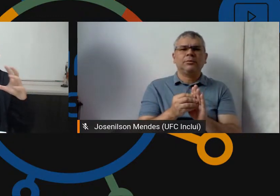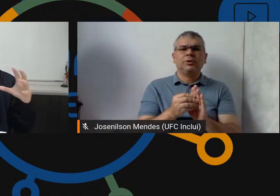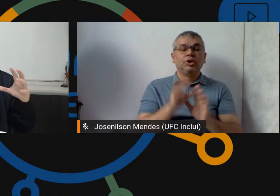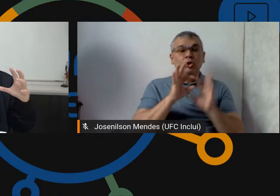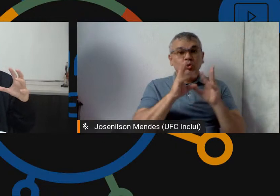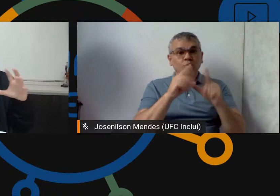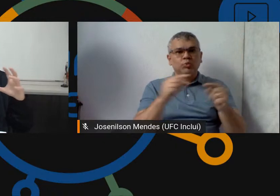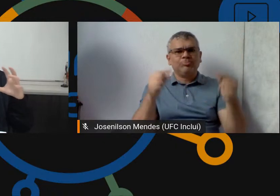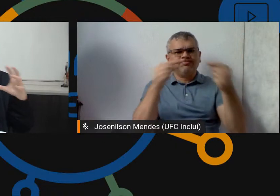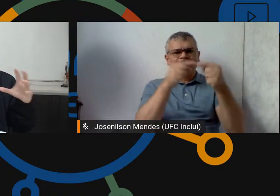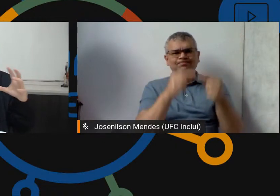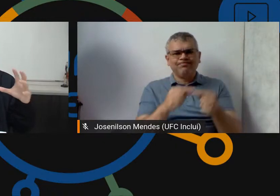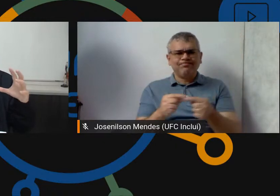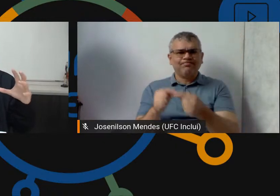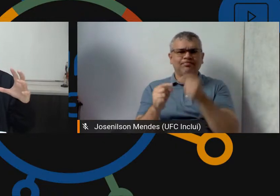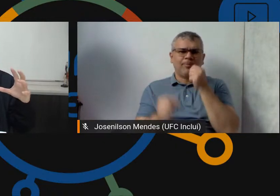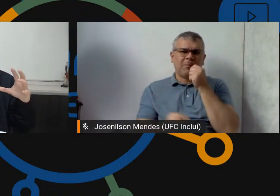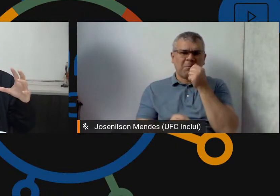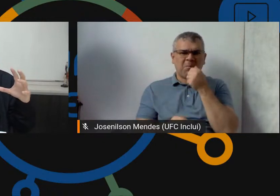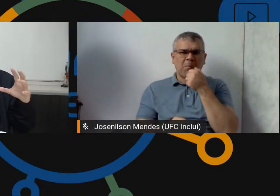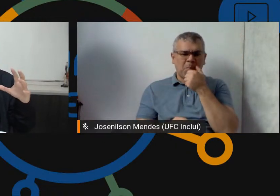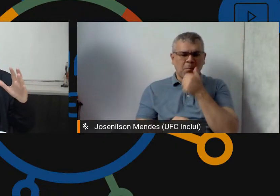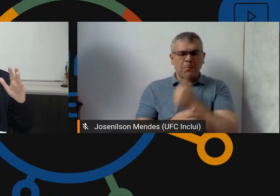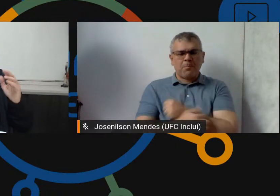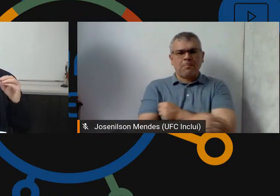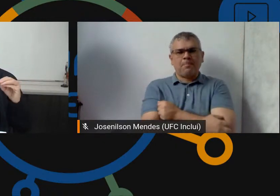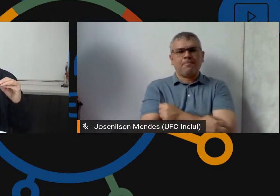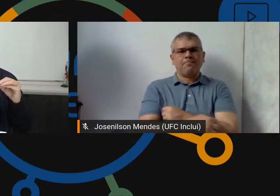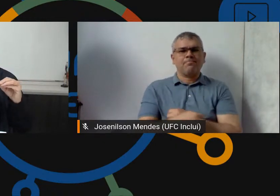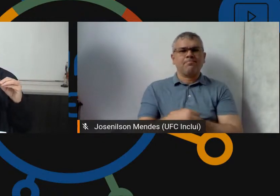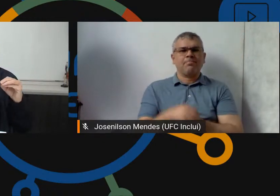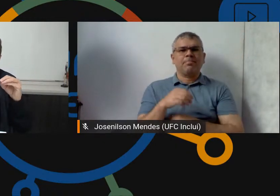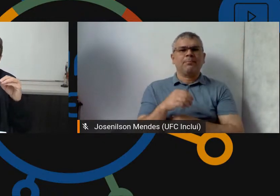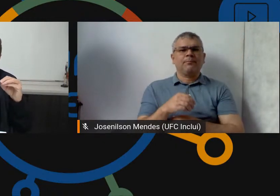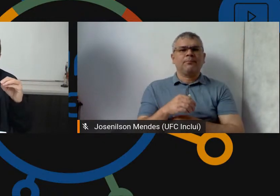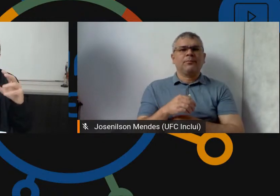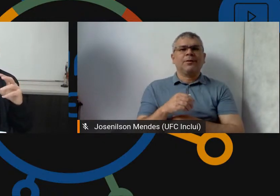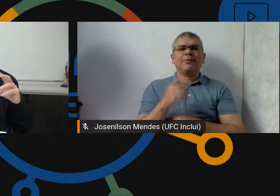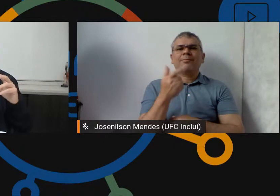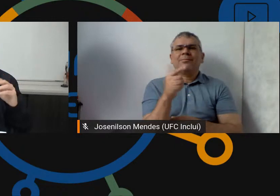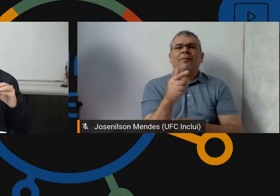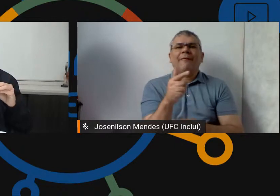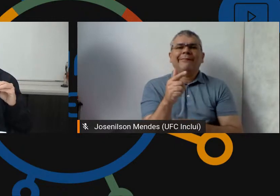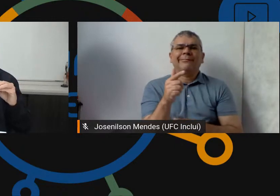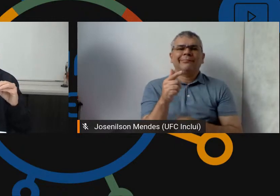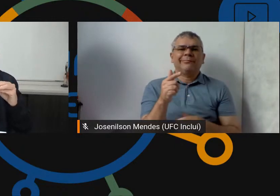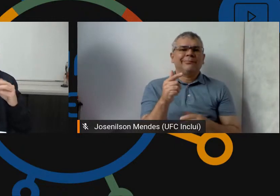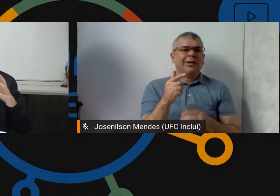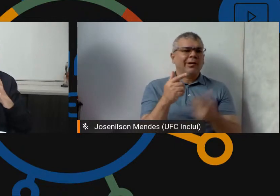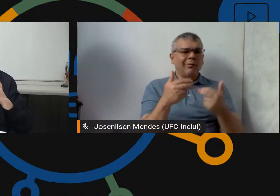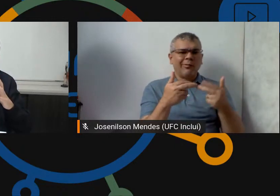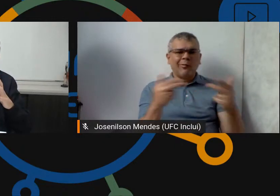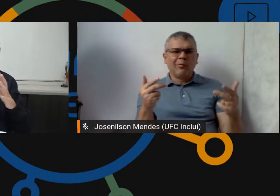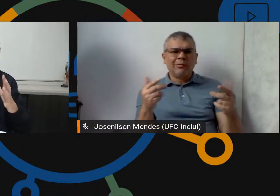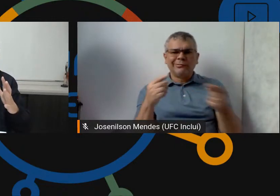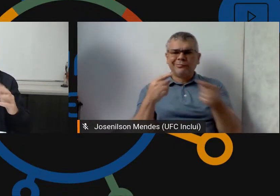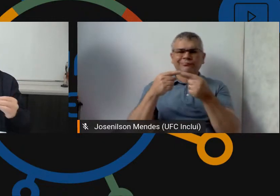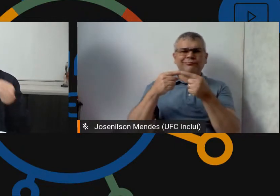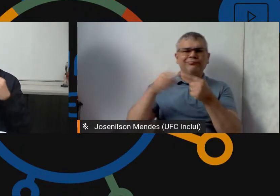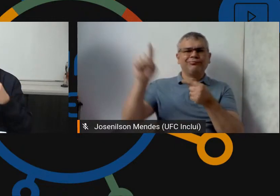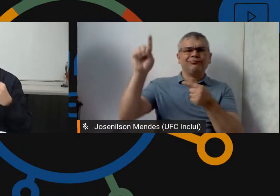Tudo compara com tudo. Tudo conversa com tudo. Não há coisas desconexas. Não fiquem colocando coisas lá só para